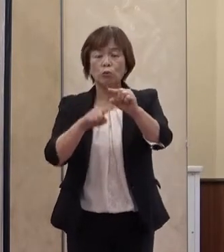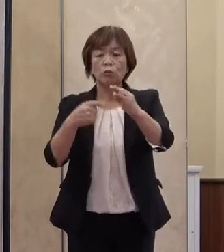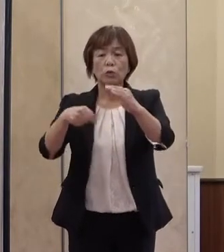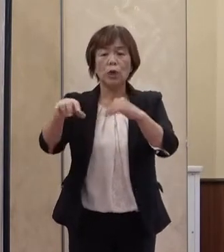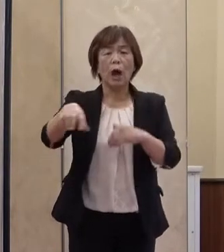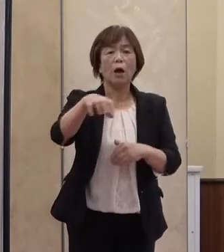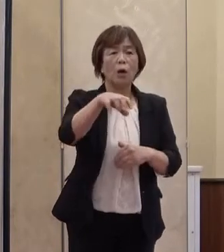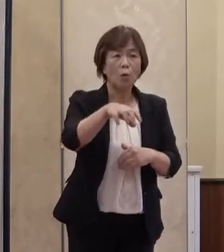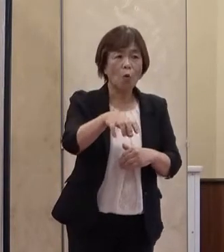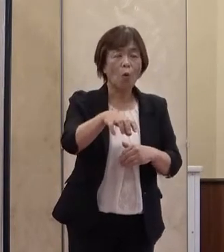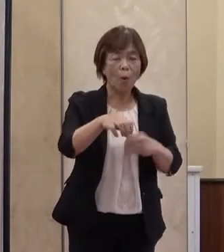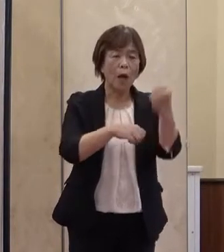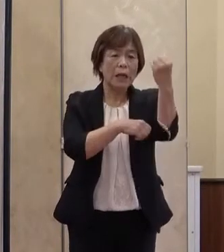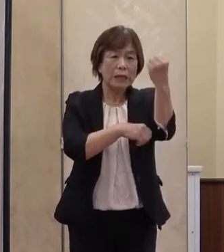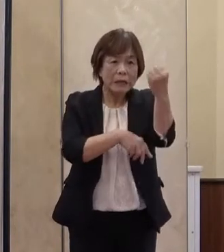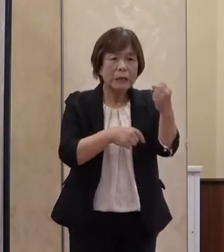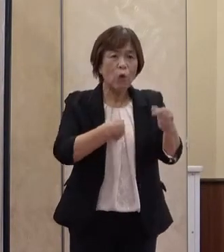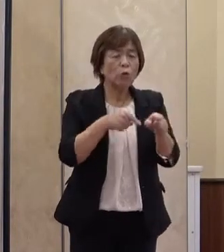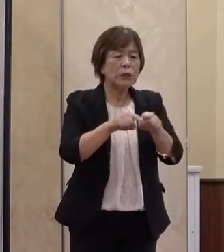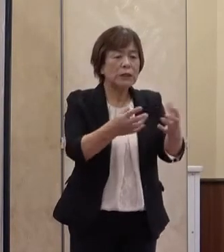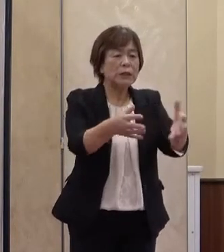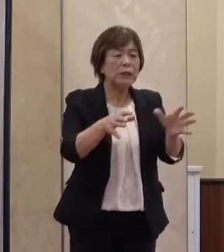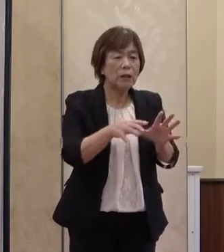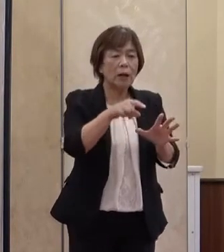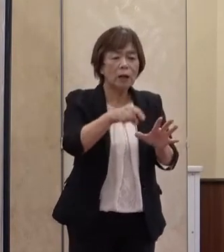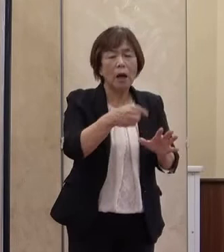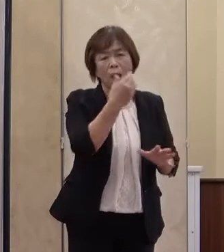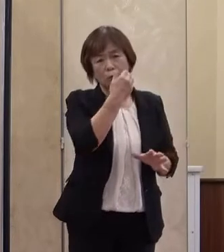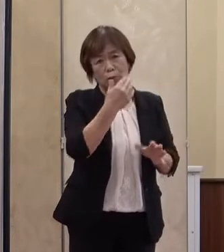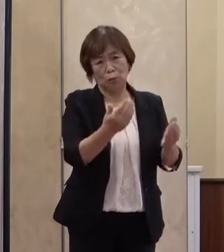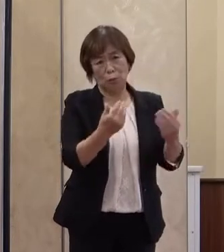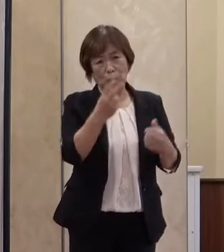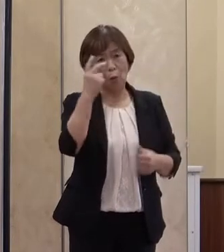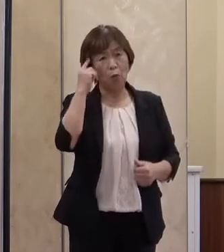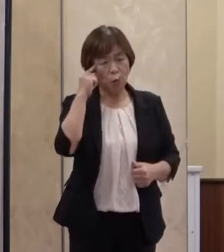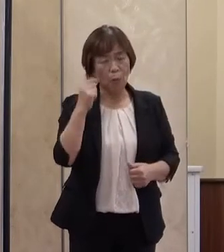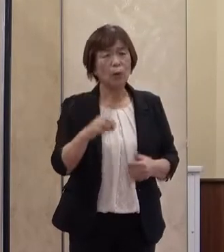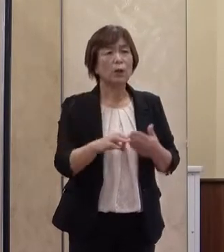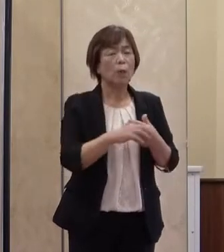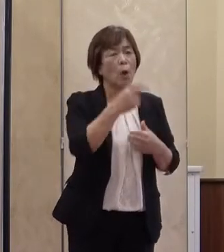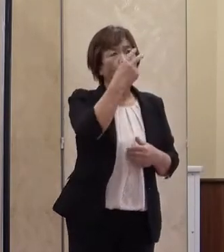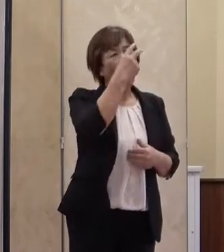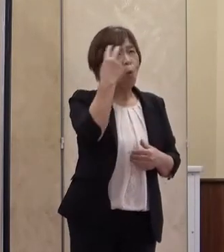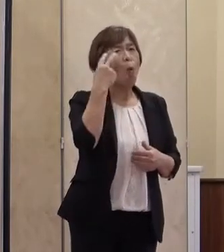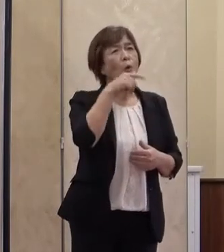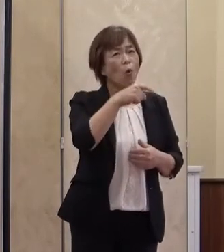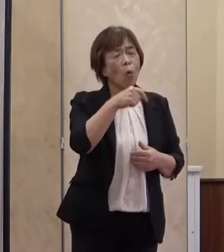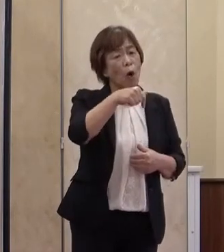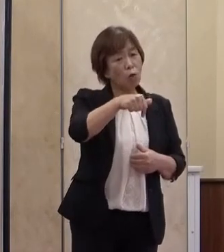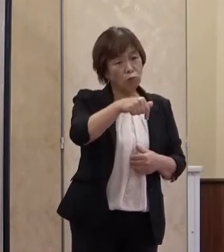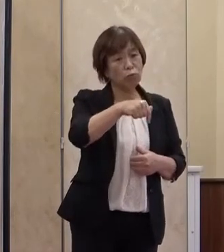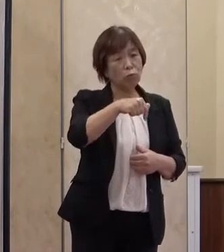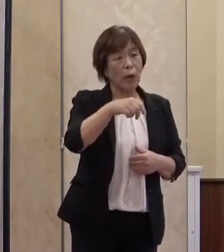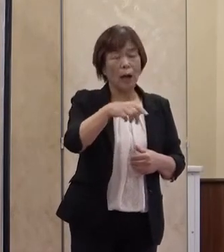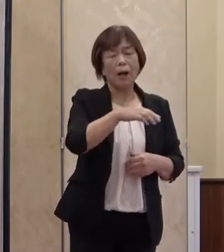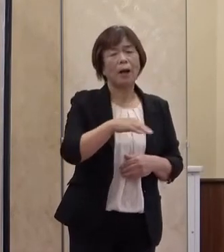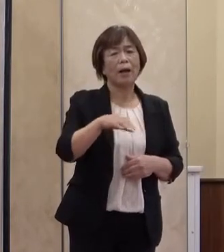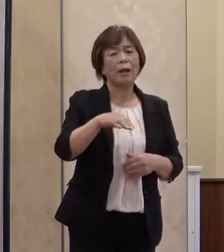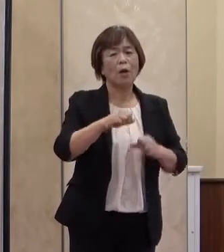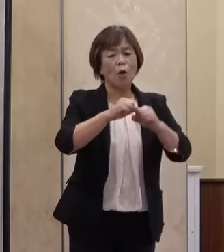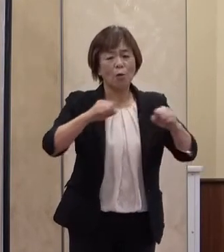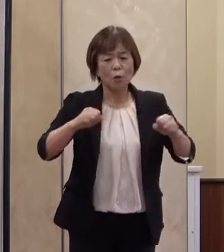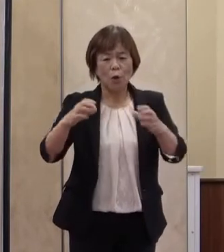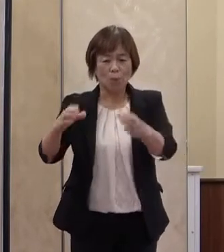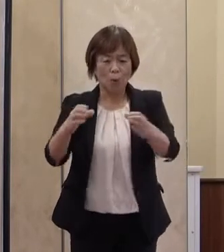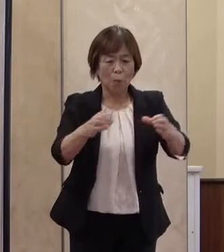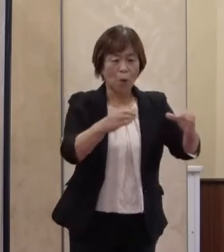ゃないかなというふうに思います。まあここは高校なんかは非常にまたぎますから、区域をまたぎますので、区